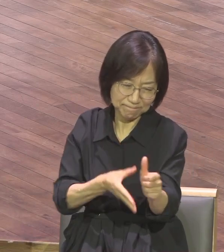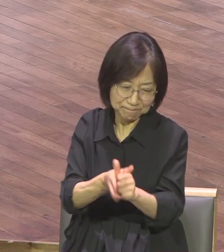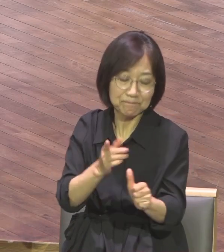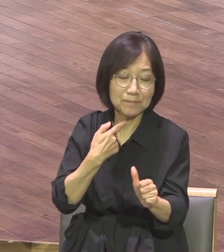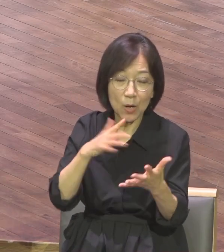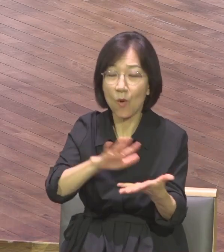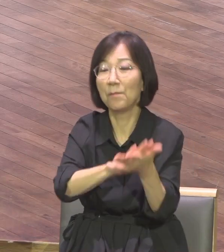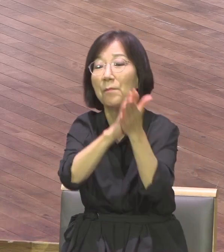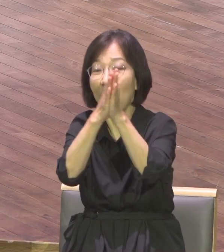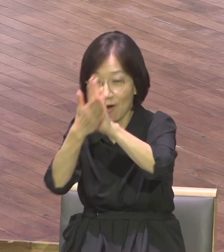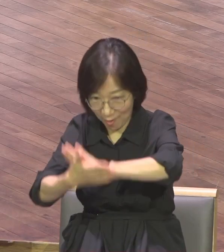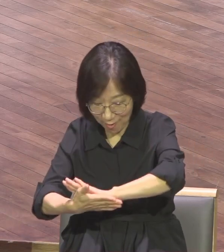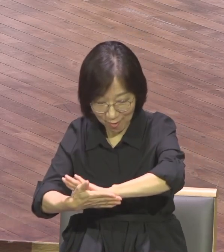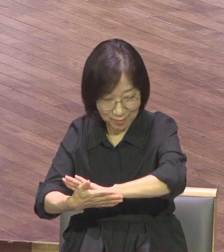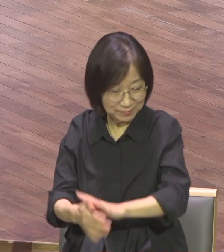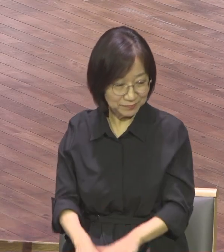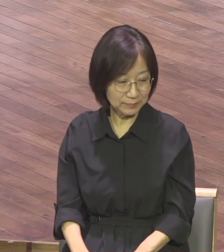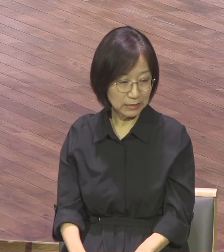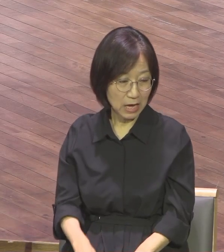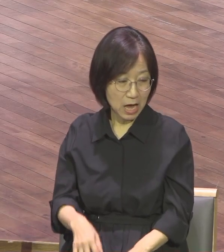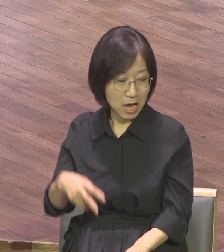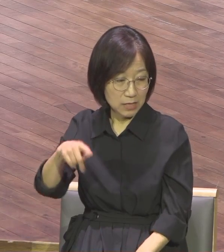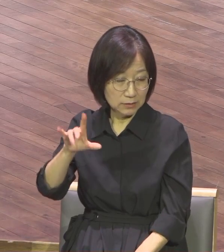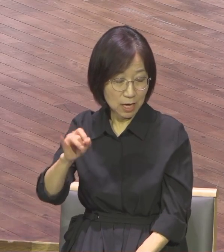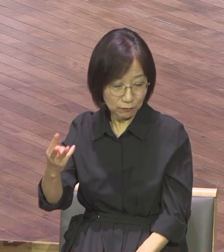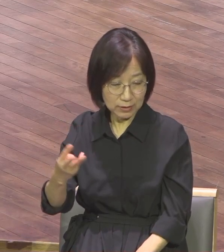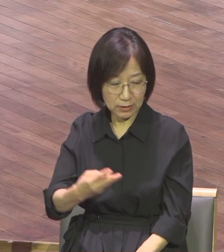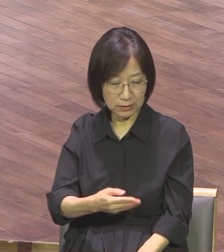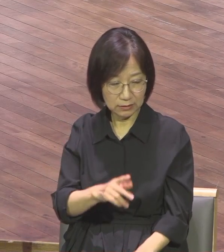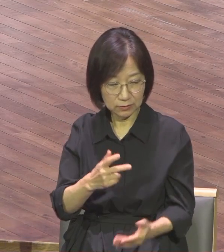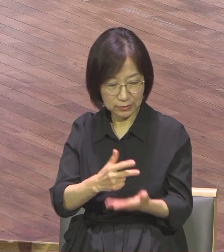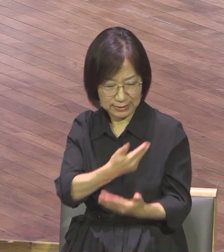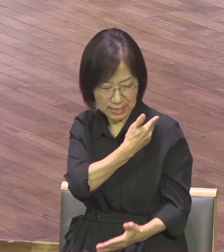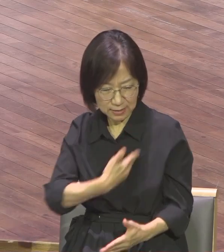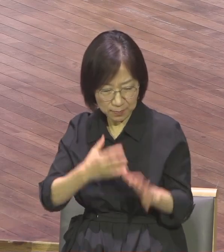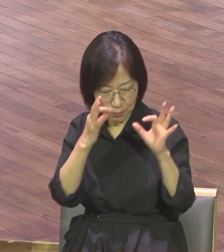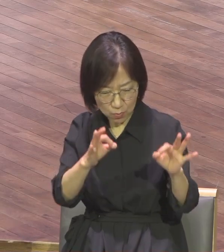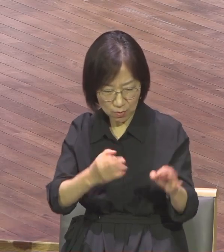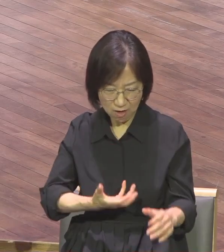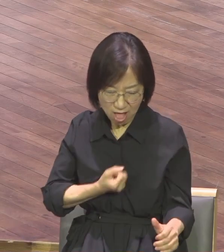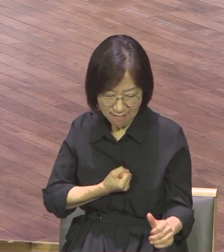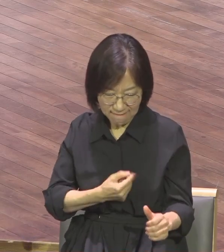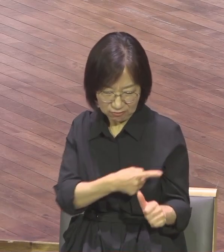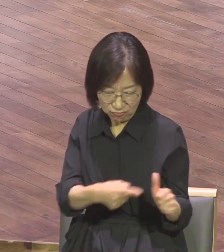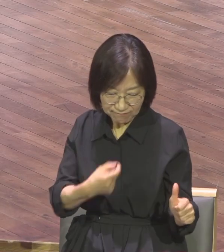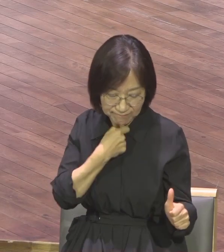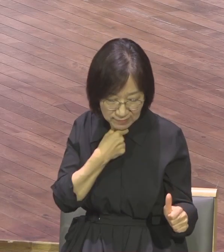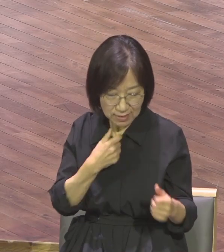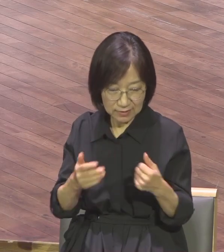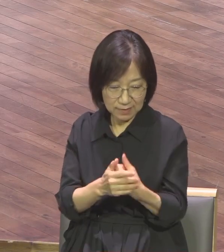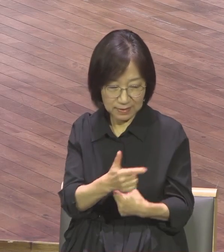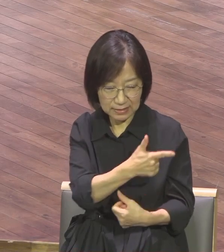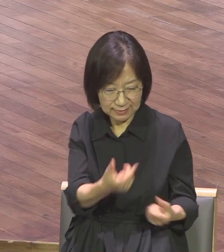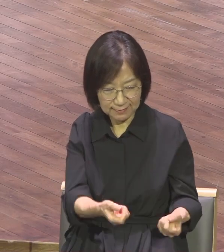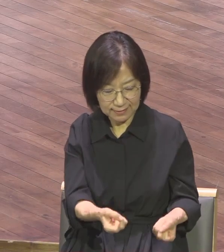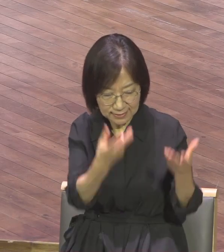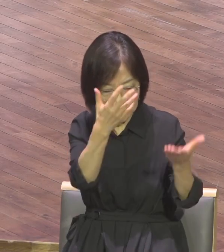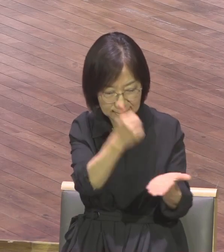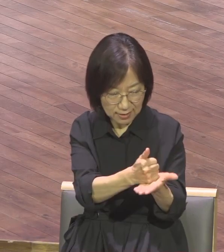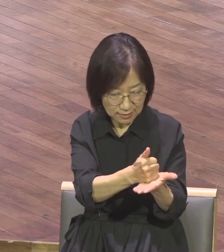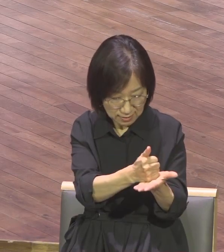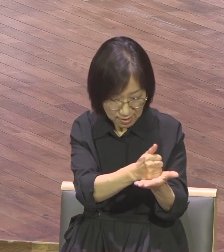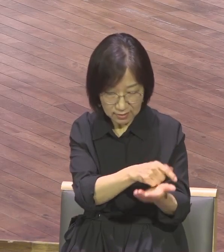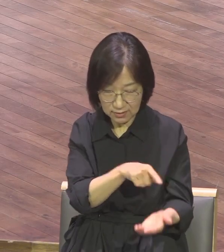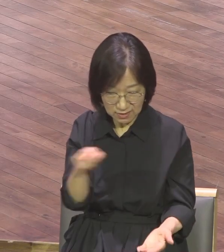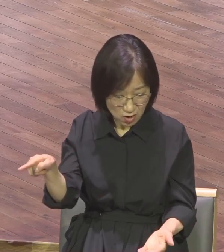주의 제자들에 대하여 여전히 위협과 사기가 등등하여 대지상에게 가서 다메섹 여러 회당에